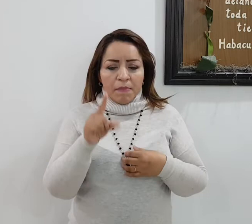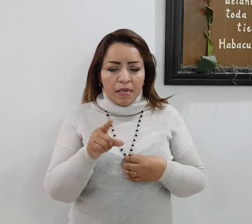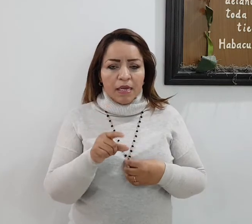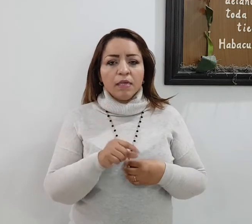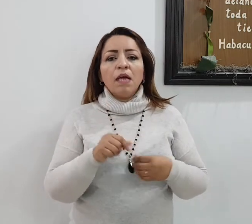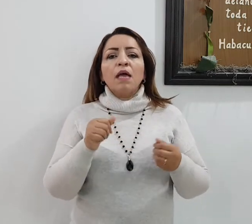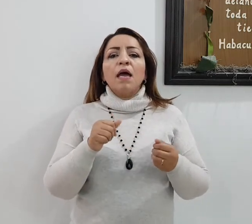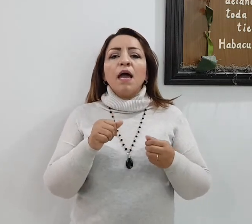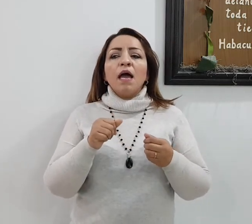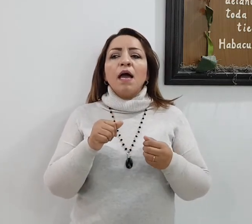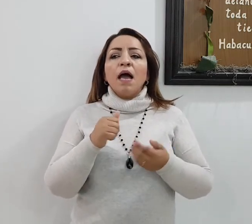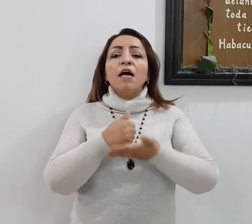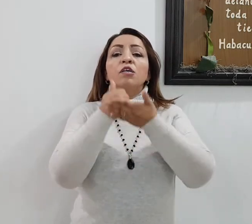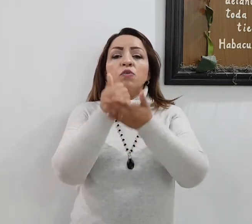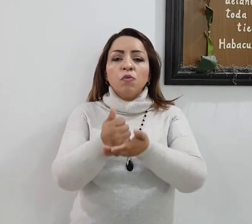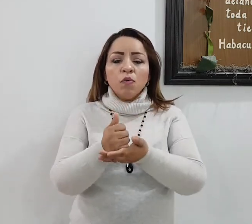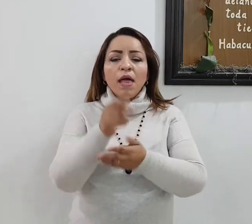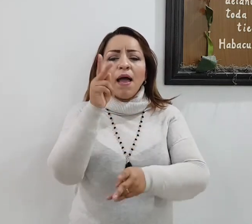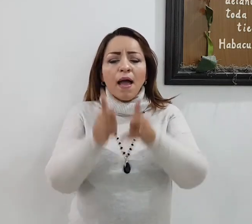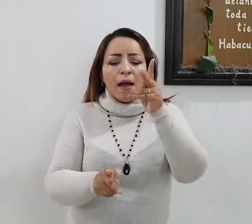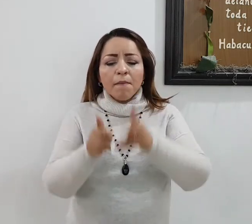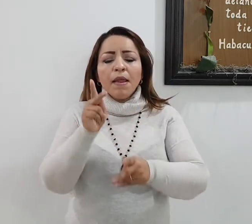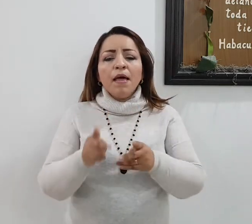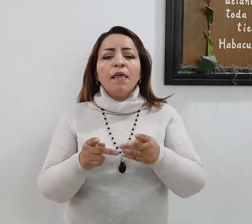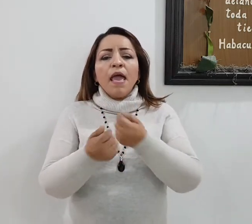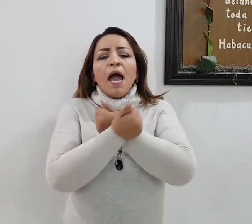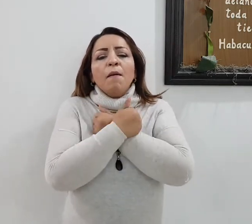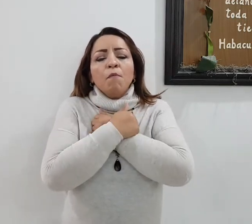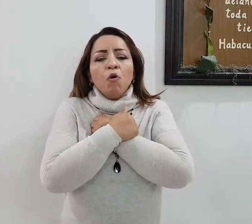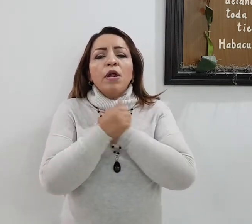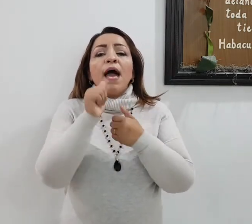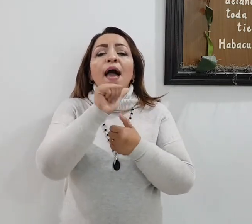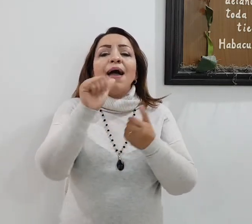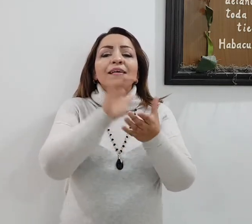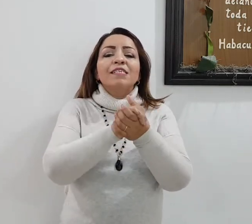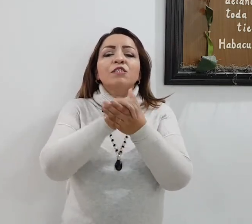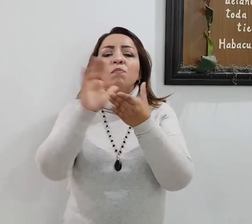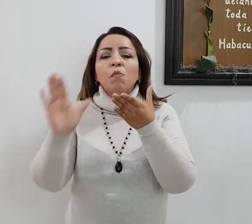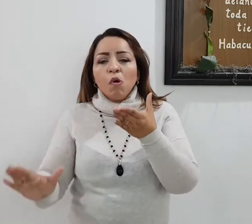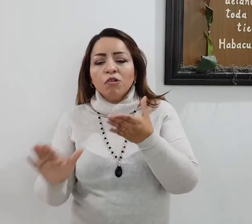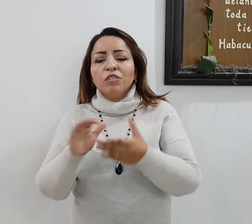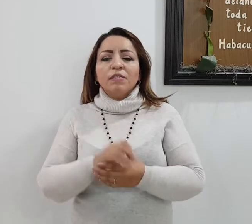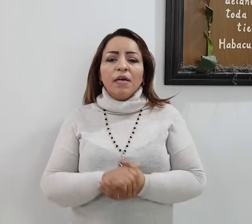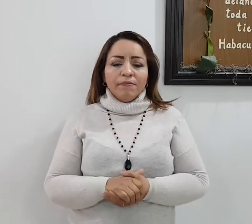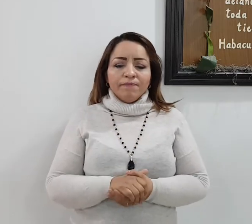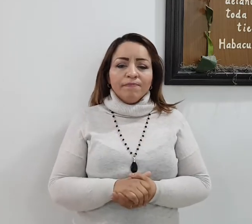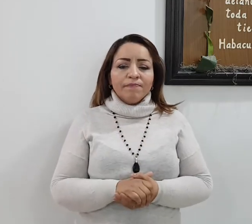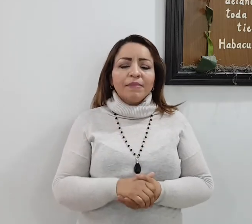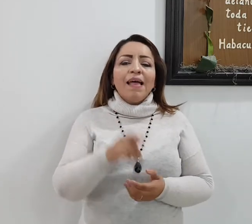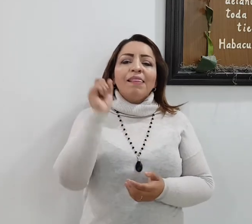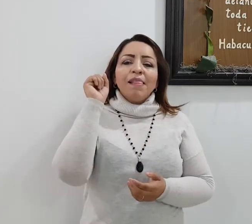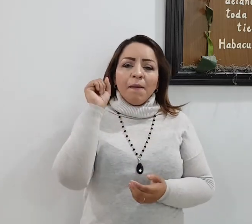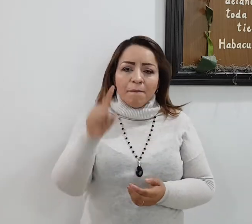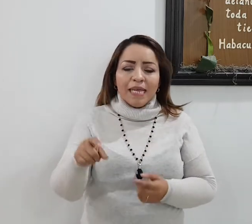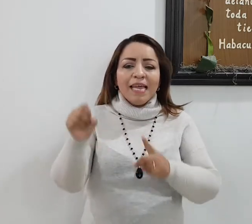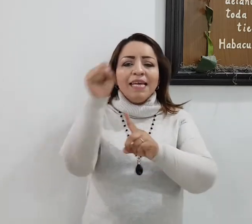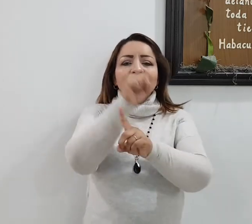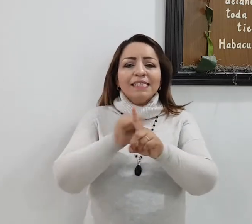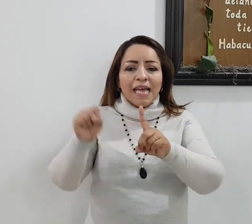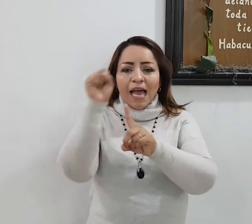Cantares. ¿Le gustan los cantos? Ahí están los salmos. El libro de los salmos era el himnario del judío, hermano. Era la salmodia, simplemente,